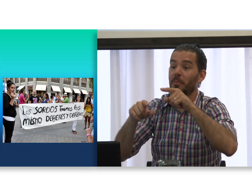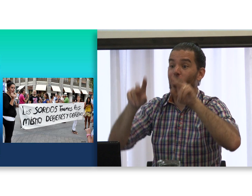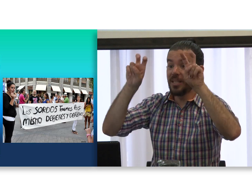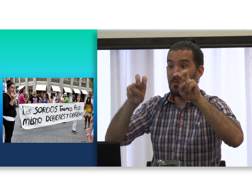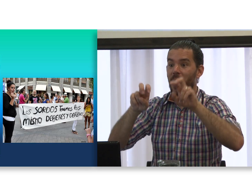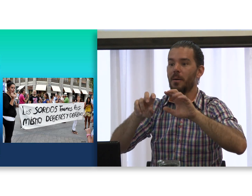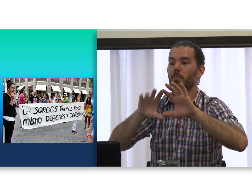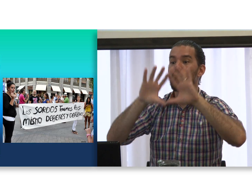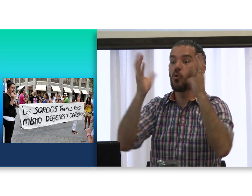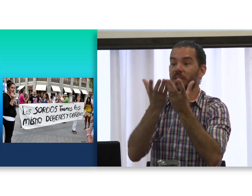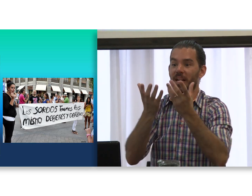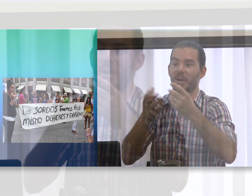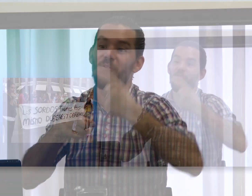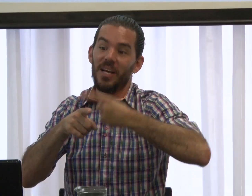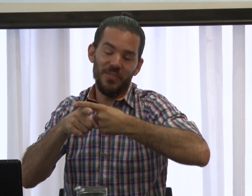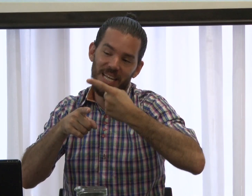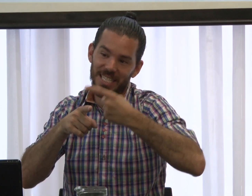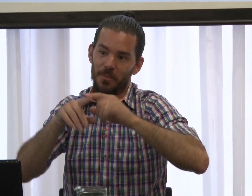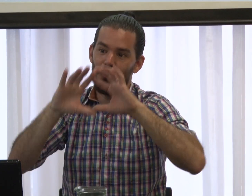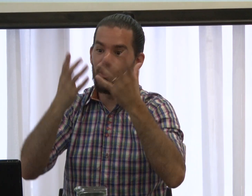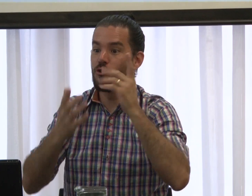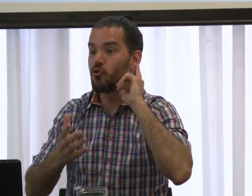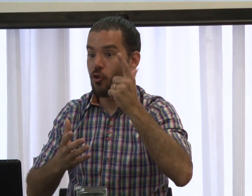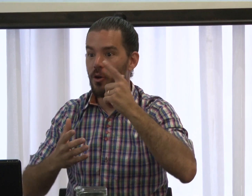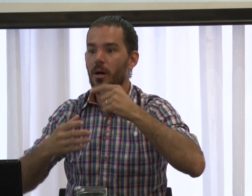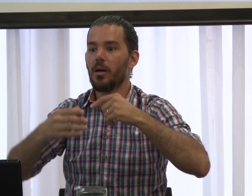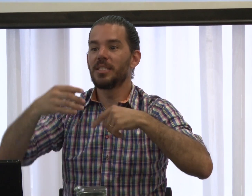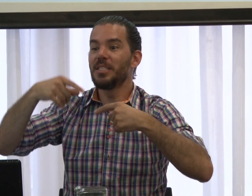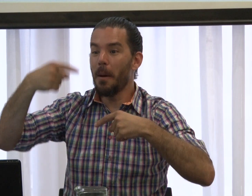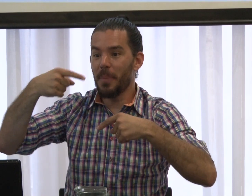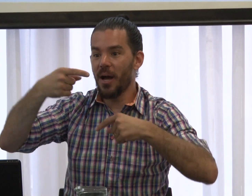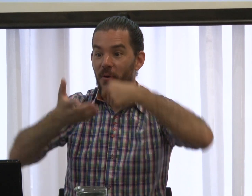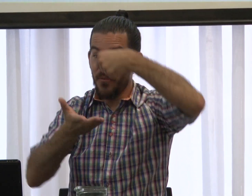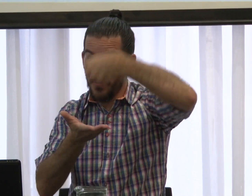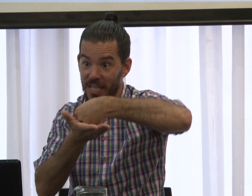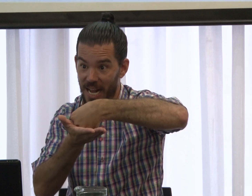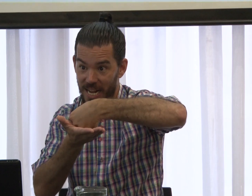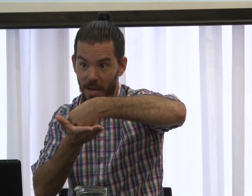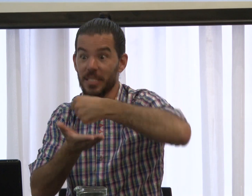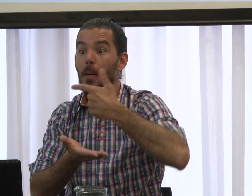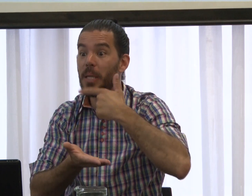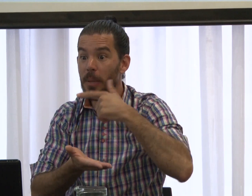la comunidad médica, pero bueno, después mejor hablamos de ese tema.